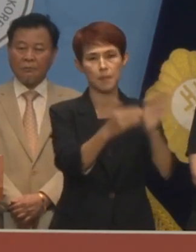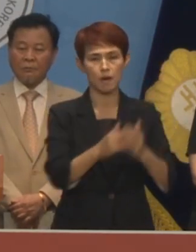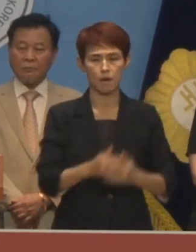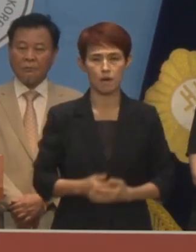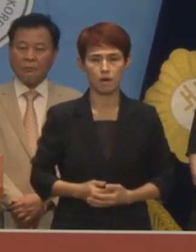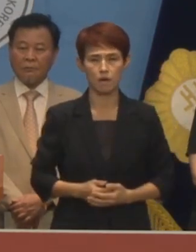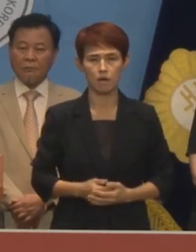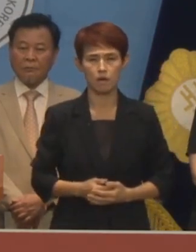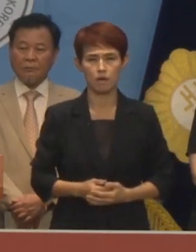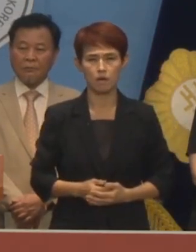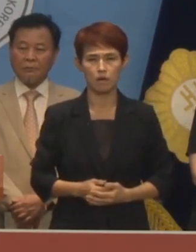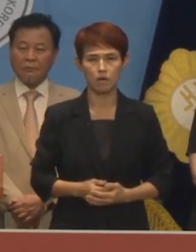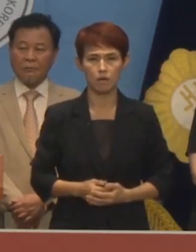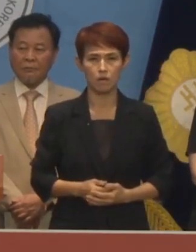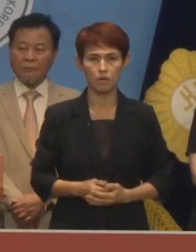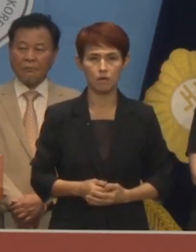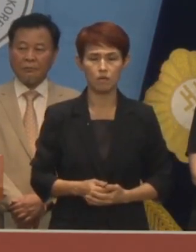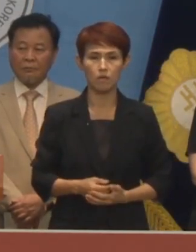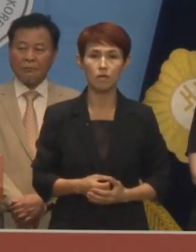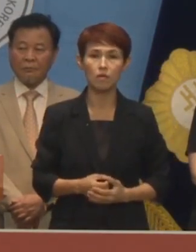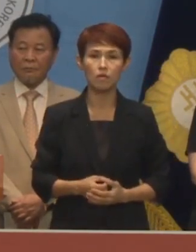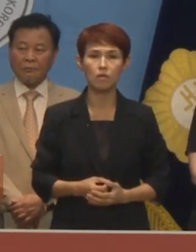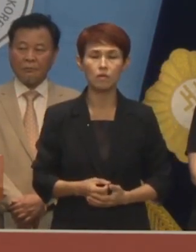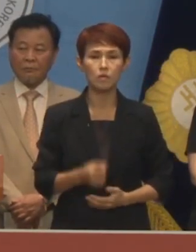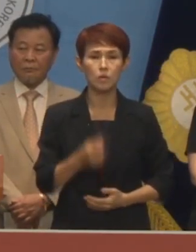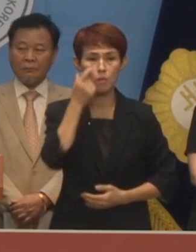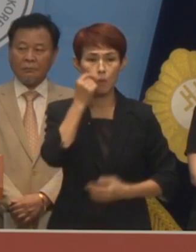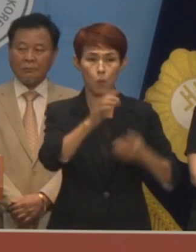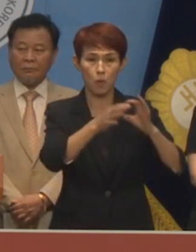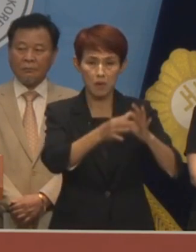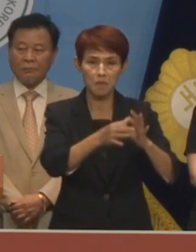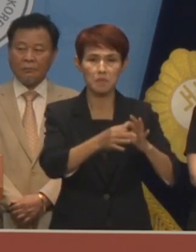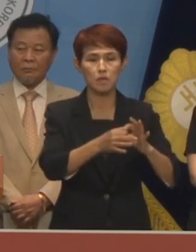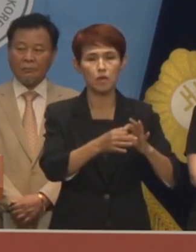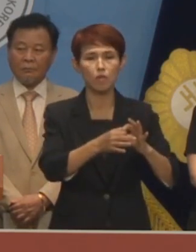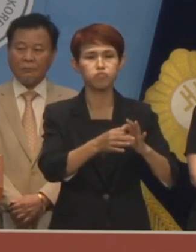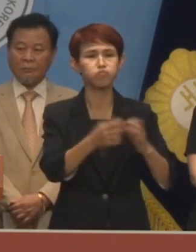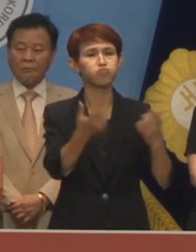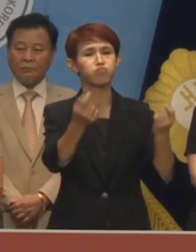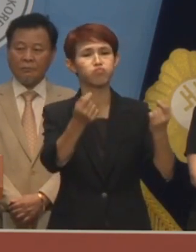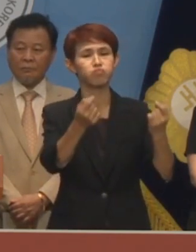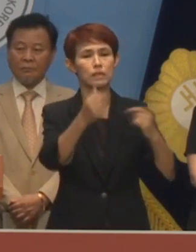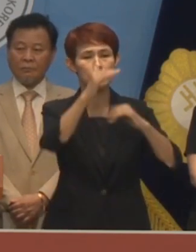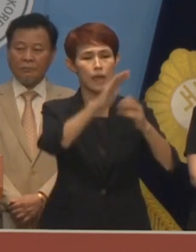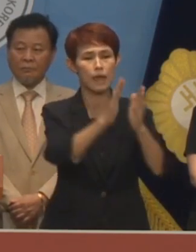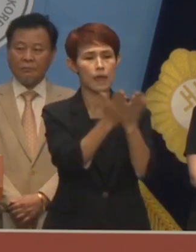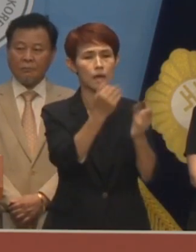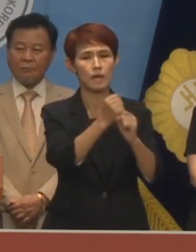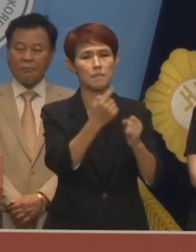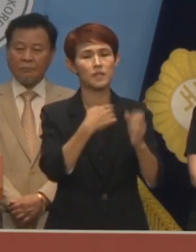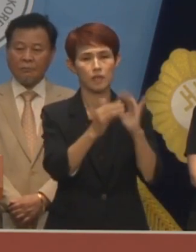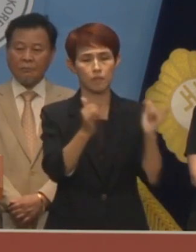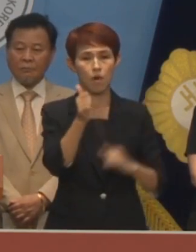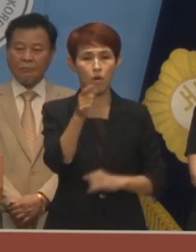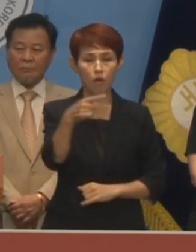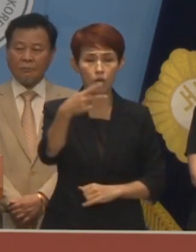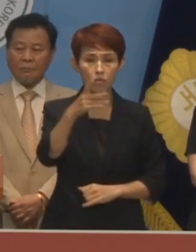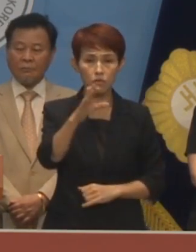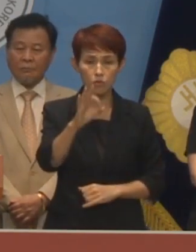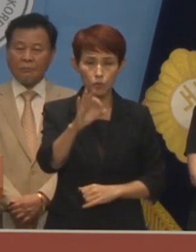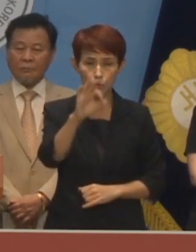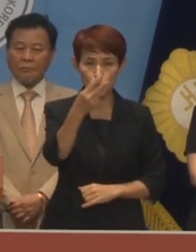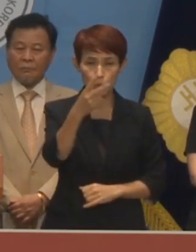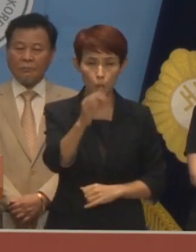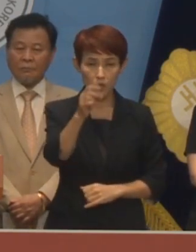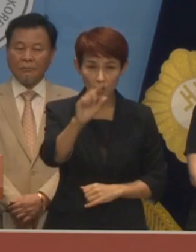정적주의의 공동 저자로 익히 알려져 있는 인물이다. 허동현은 공산주의를 꿈꾸는 홍범도 장군